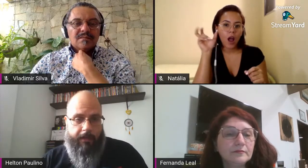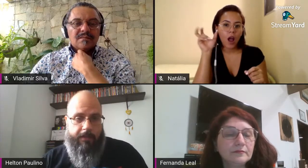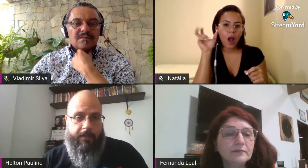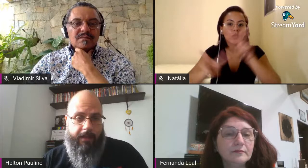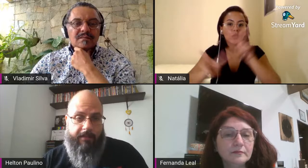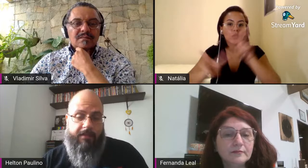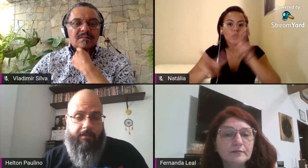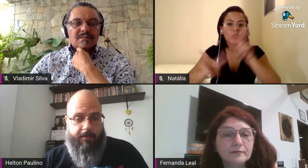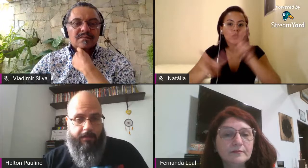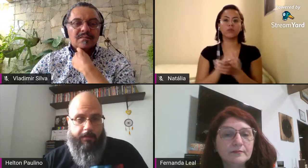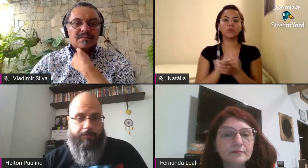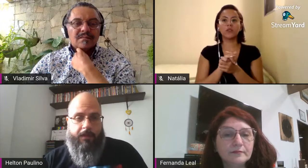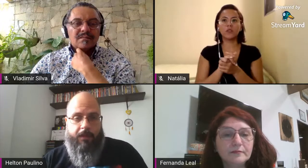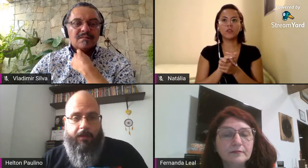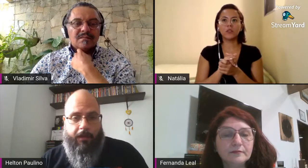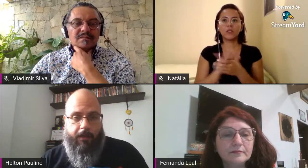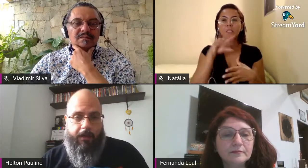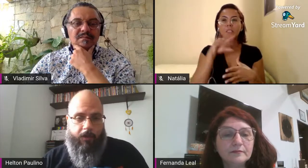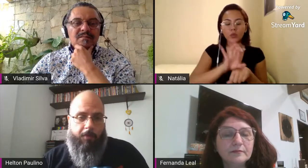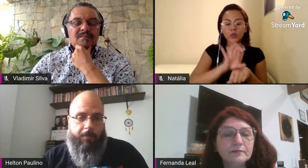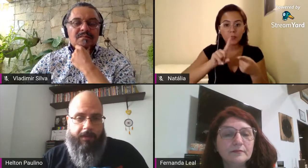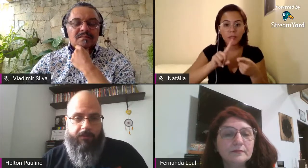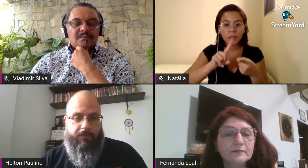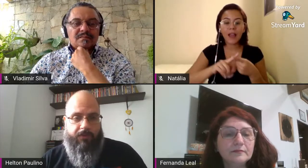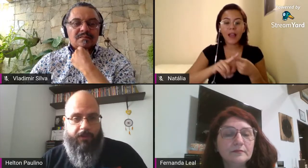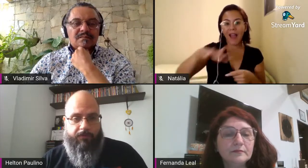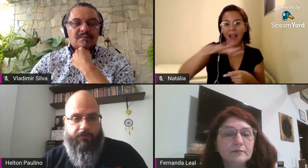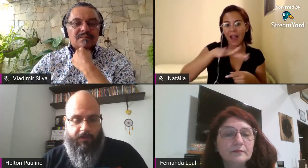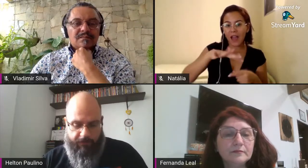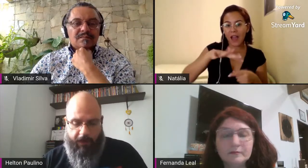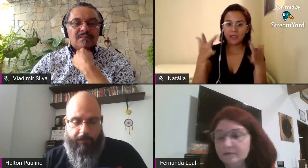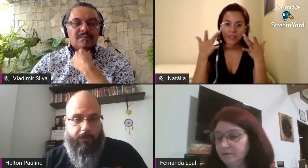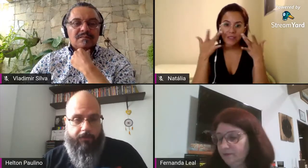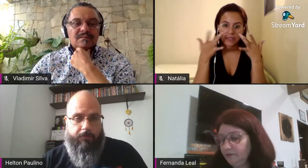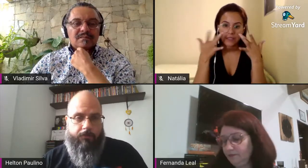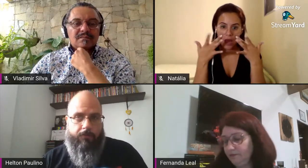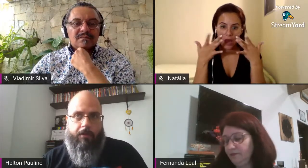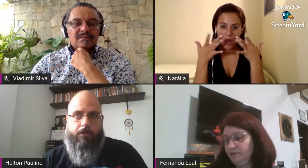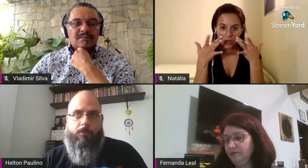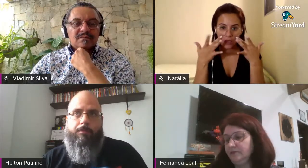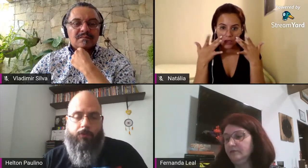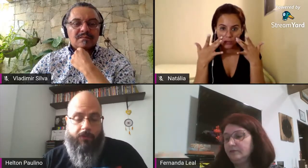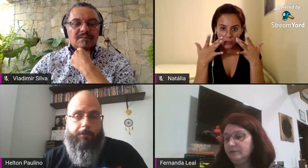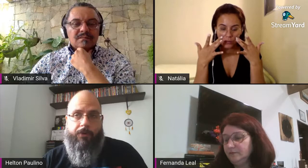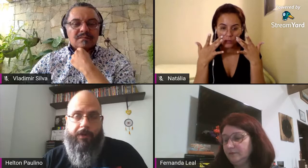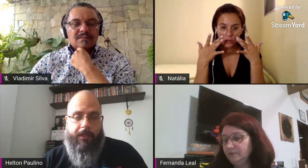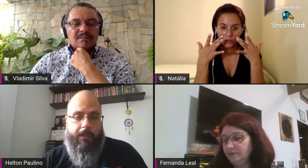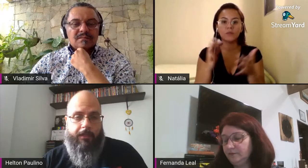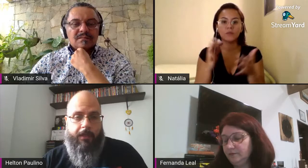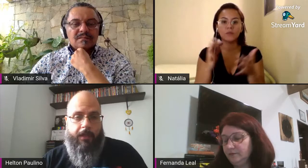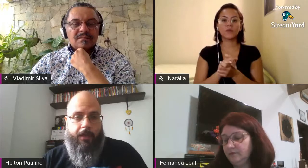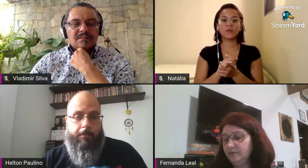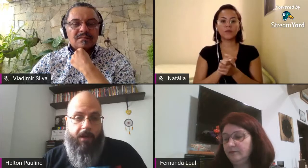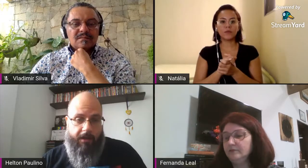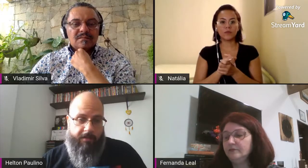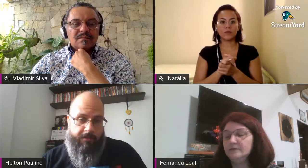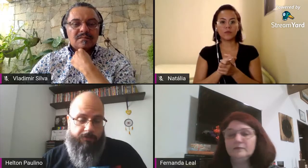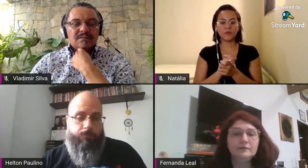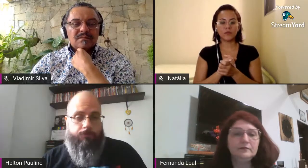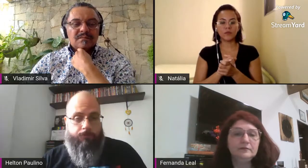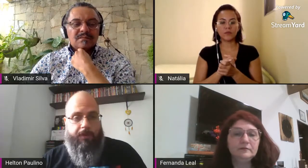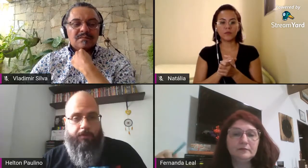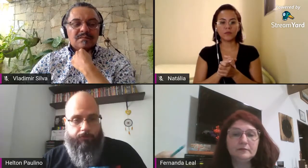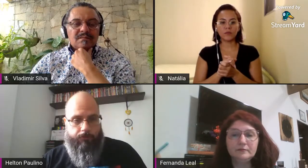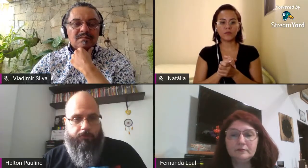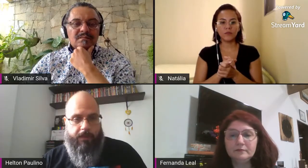teatro, né, a área de artes da cena, que normalmente a gente vê falado tanto no grau da contemporaneidade. Mas